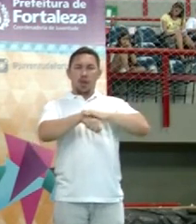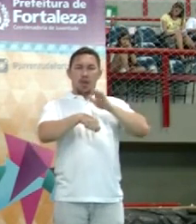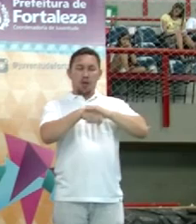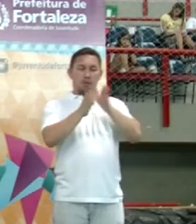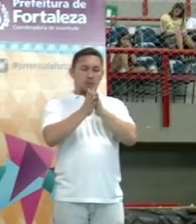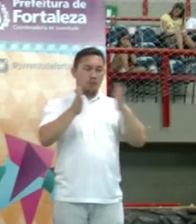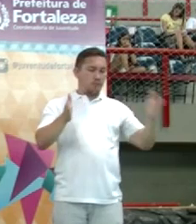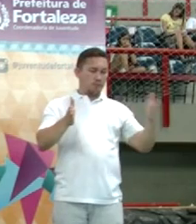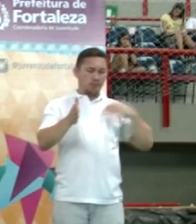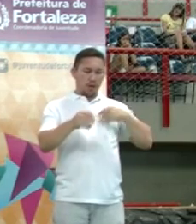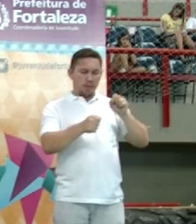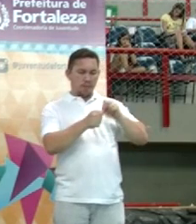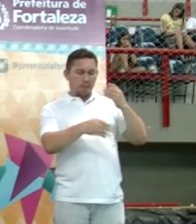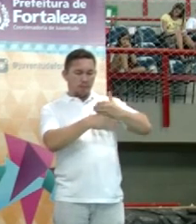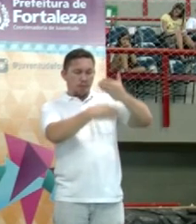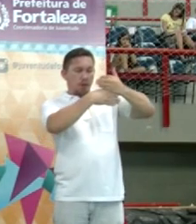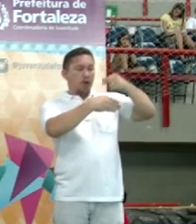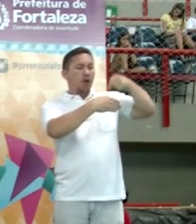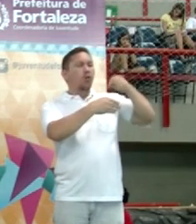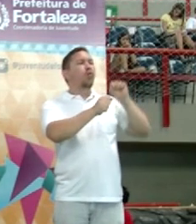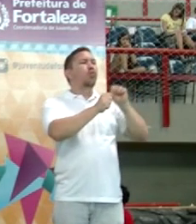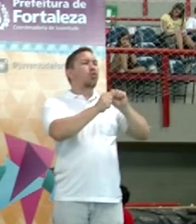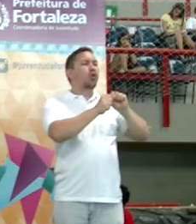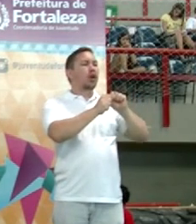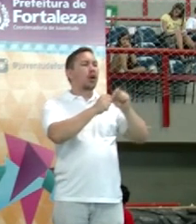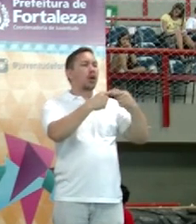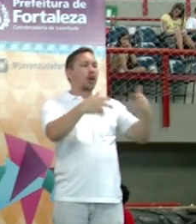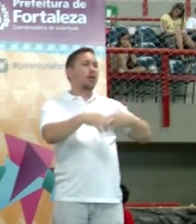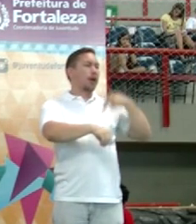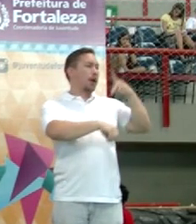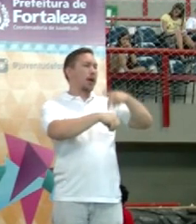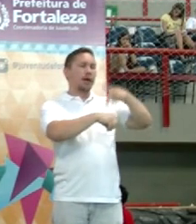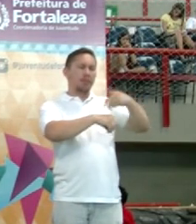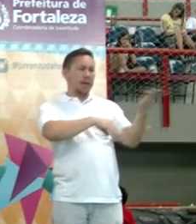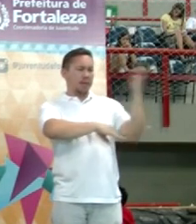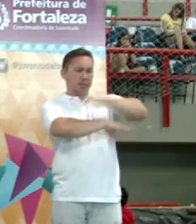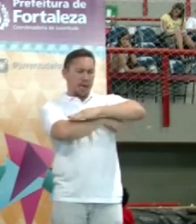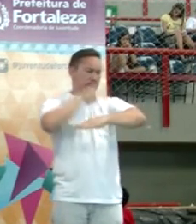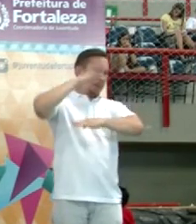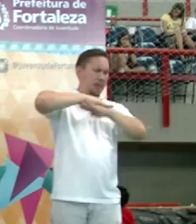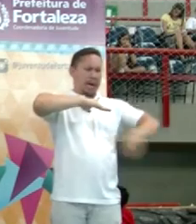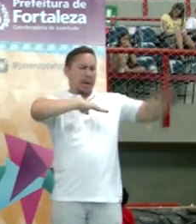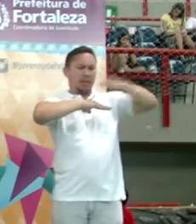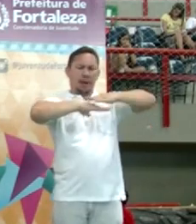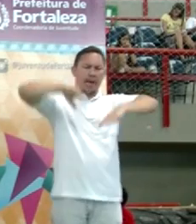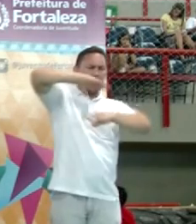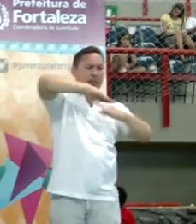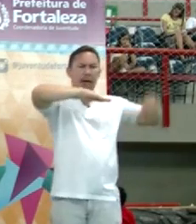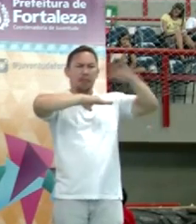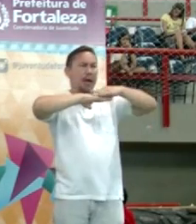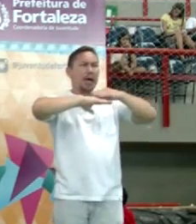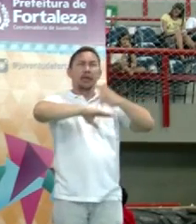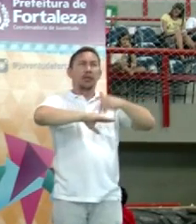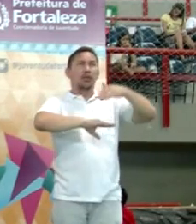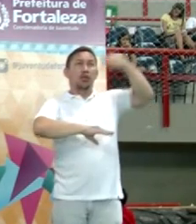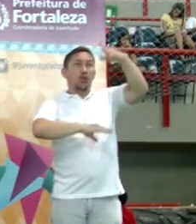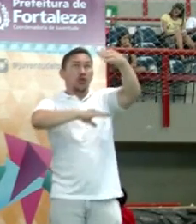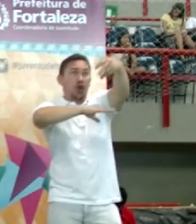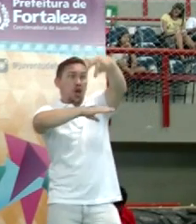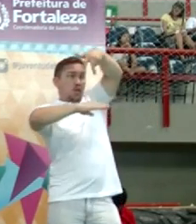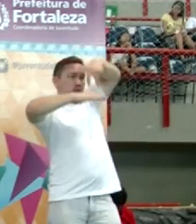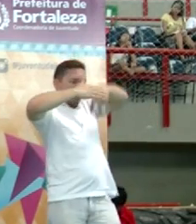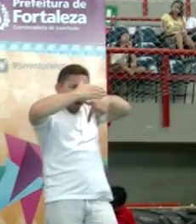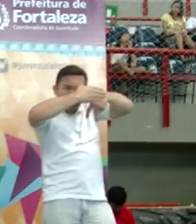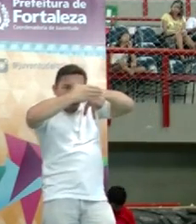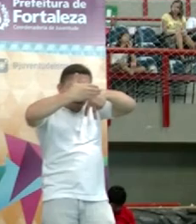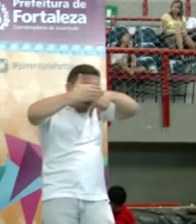da época para fazer muro é pedra. Então tome muro de pedra, tome muro de pedra, tome muro de pedra. Eles vão ficar dentro desse